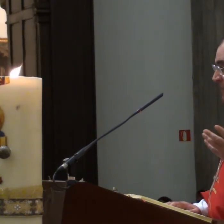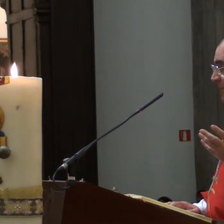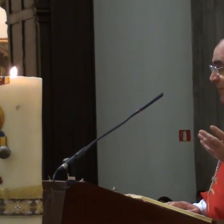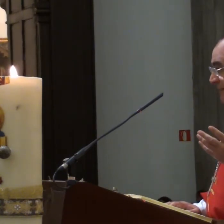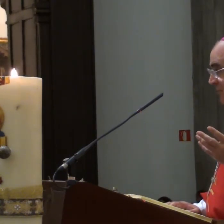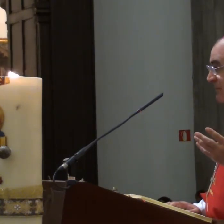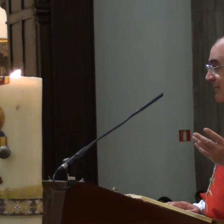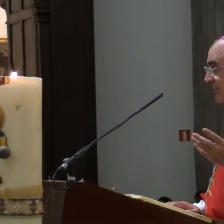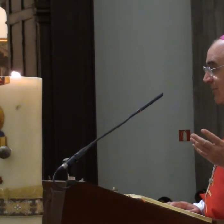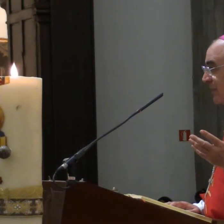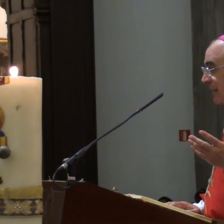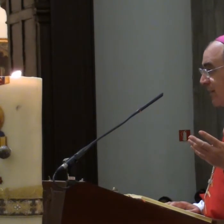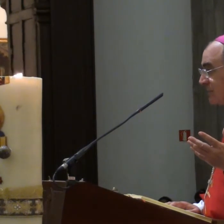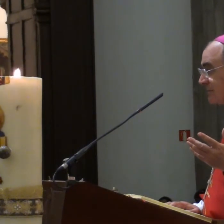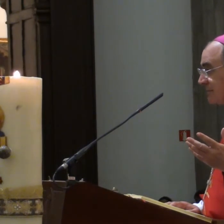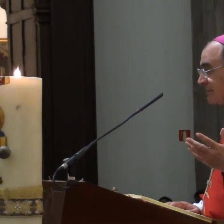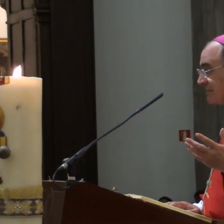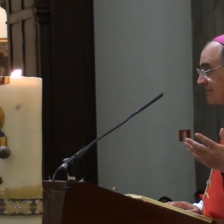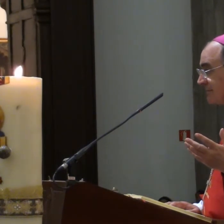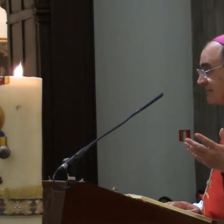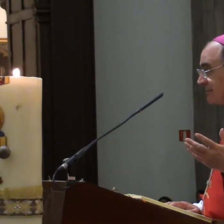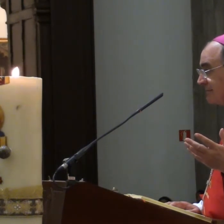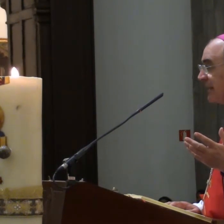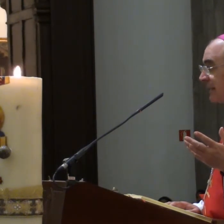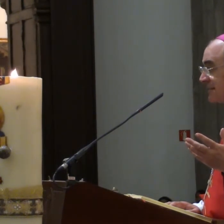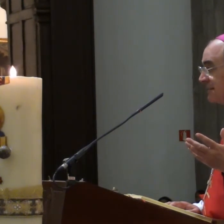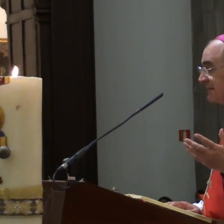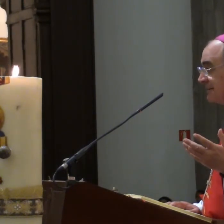un periódico es un medio de comunicación verdad